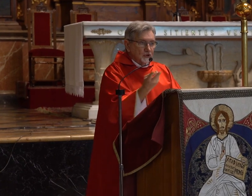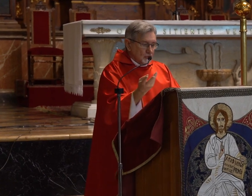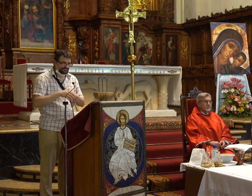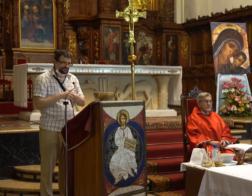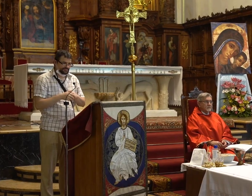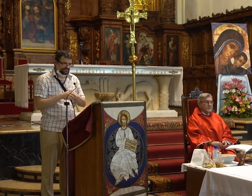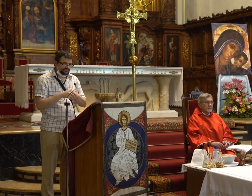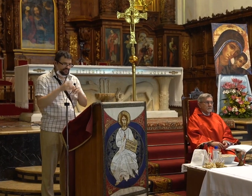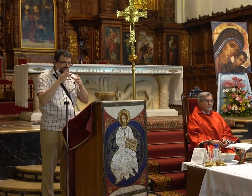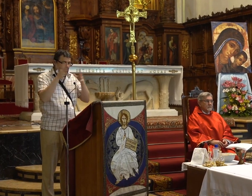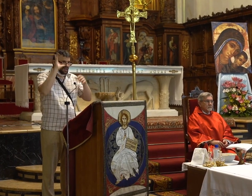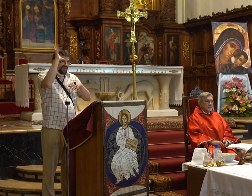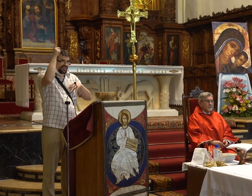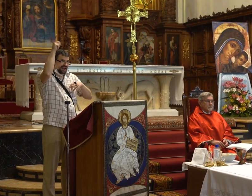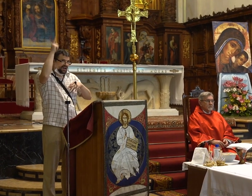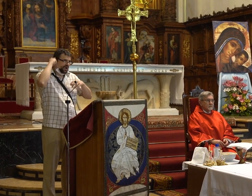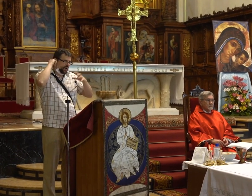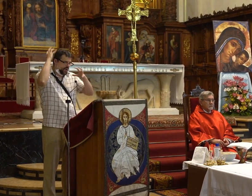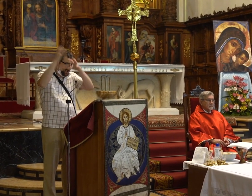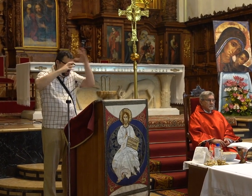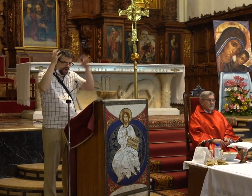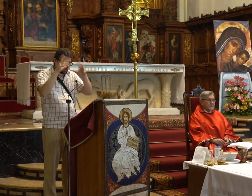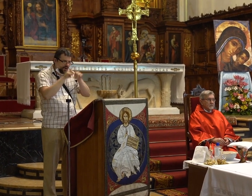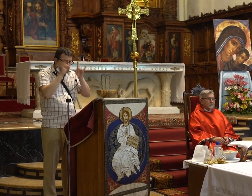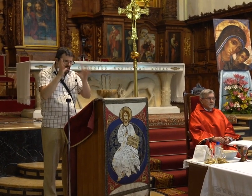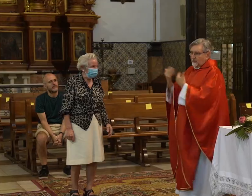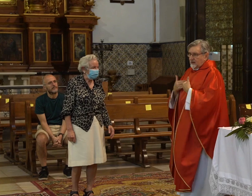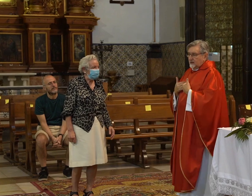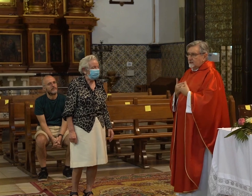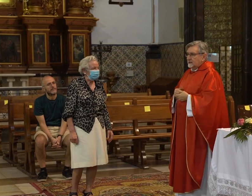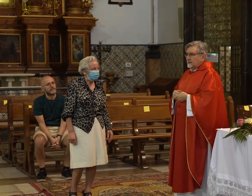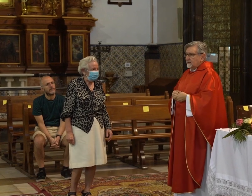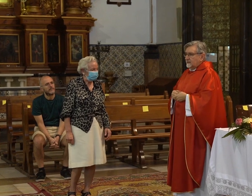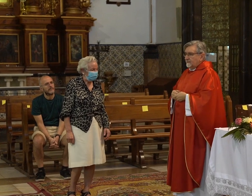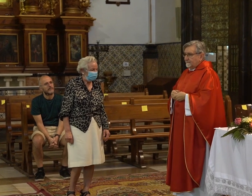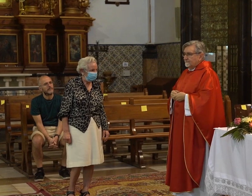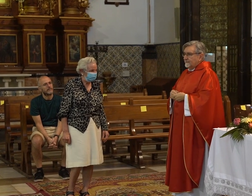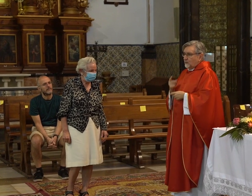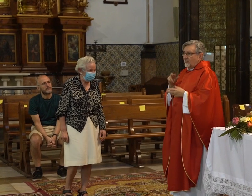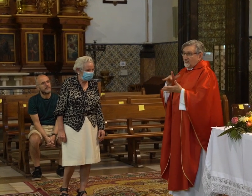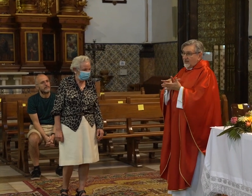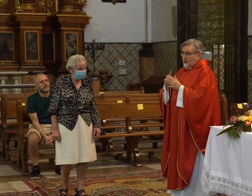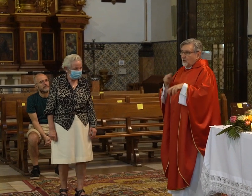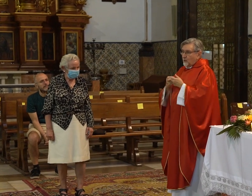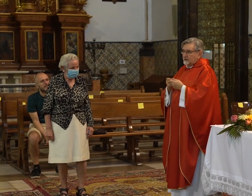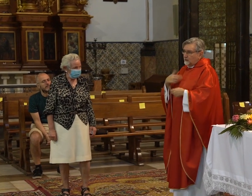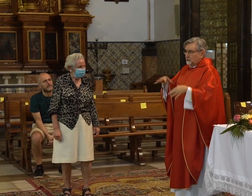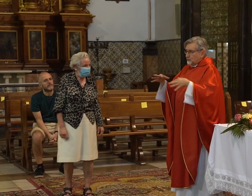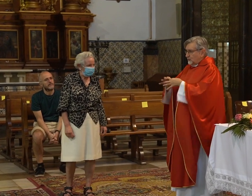traslado las celebraciones a través del canal youtube de la parroquia en el que se podía seguir la eucaristía en lenguaje de signos en una ventana